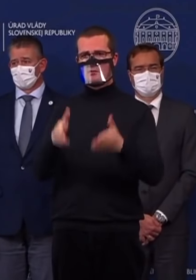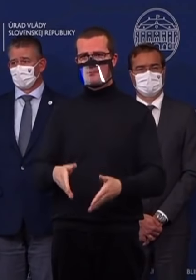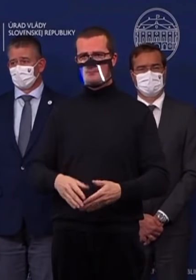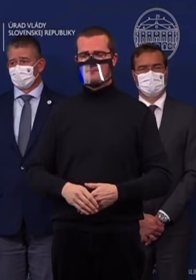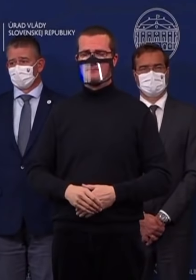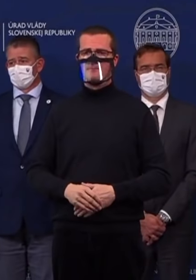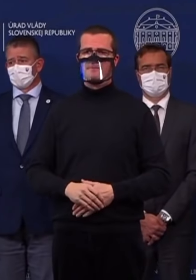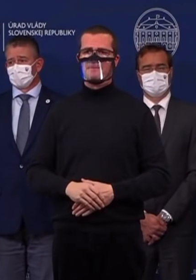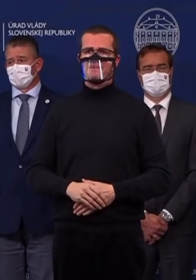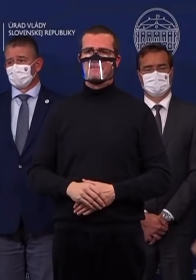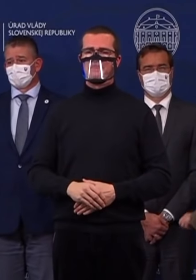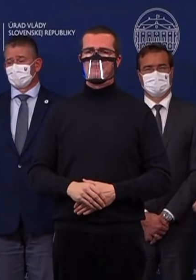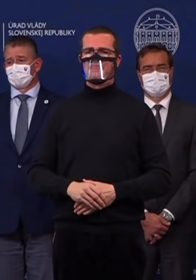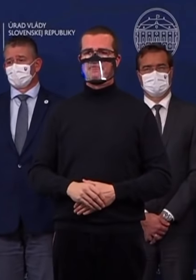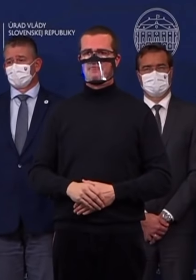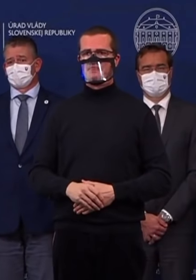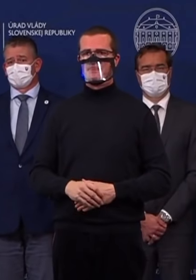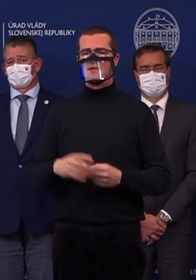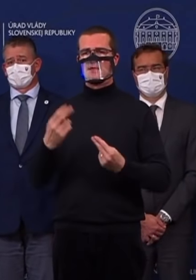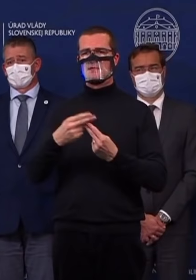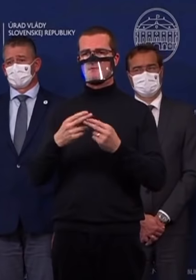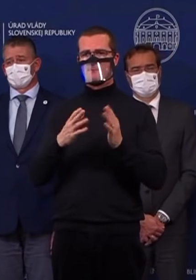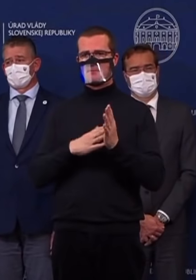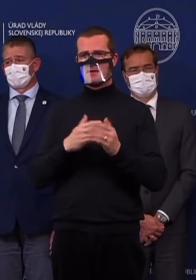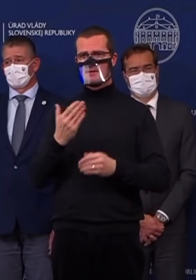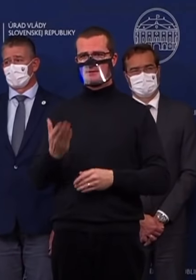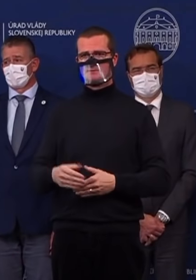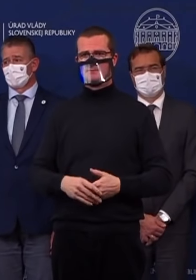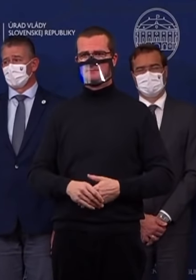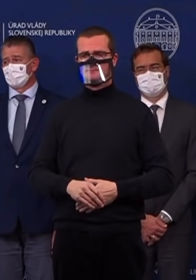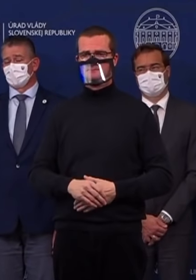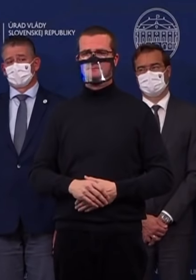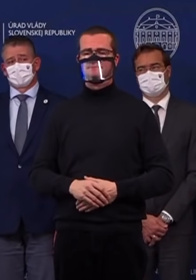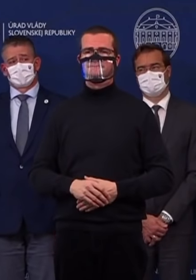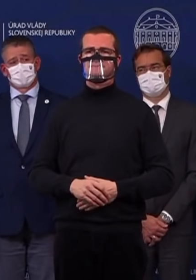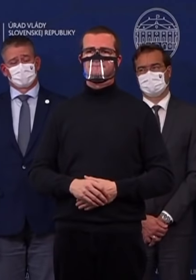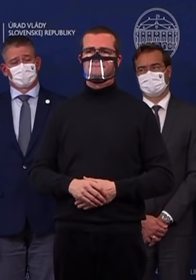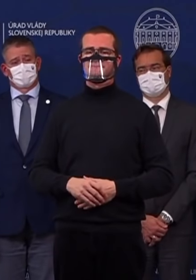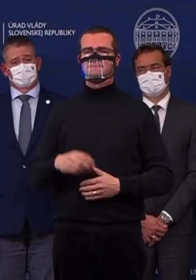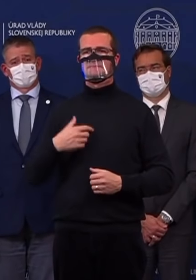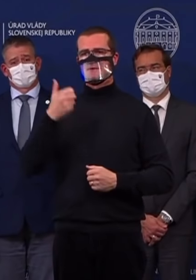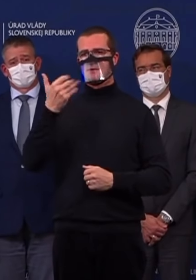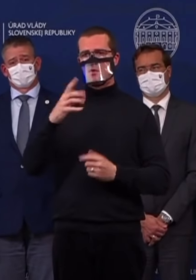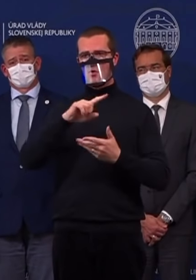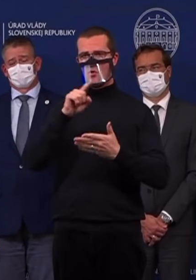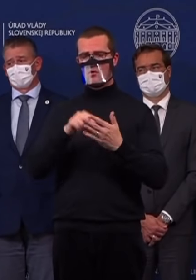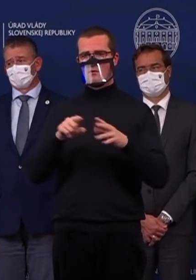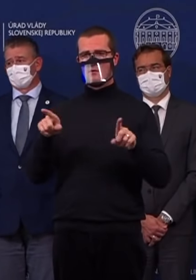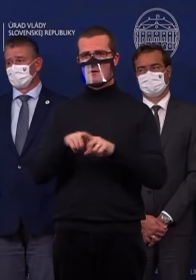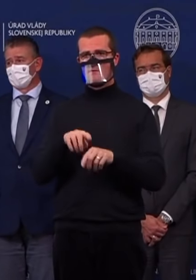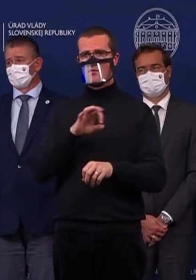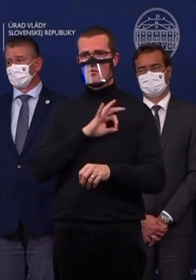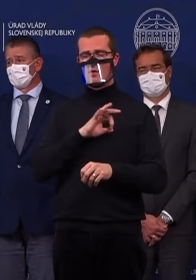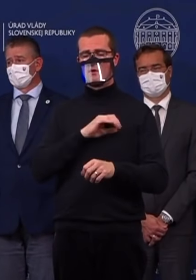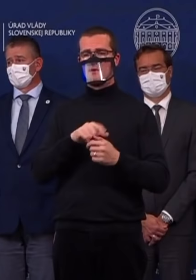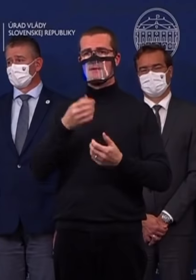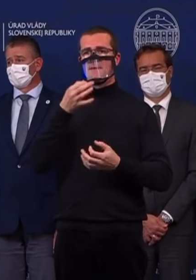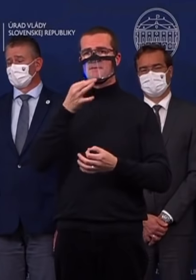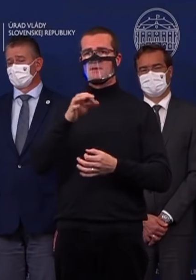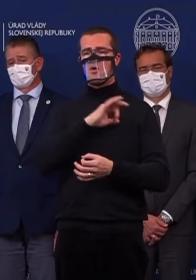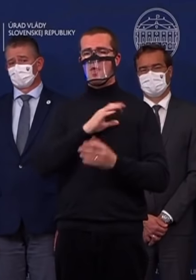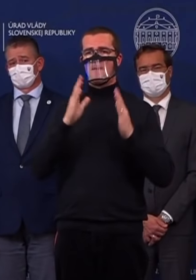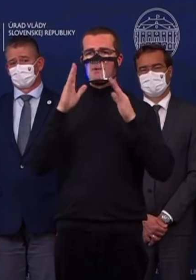Ďakujem. Ďakujeme pekne. Televízia Markíza. Dobrý deň, prajem, Gabriela Kajtarová, Televízia Markíza. Mám niekoľko otázok rovnako ako kolegyňa. Pýta sa